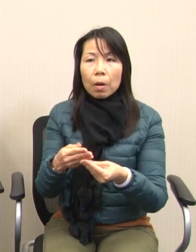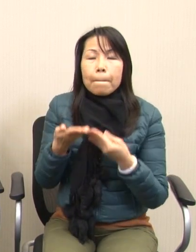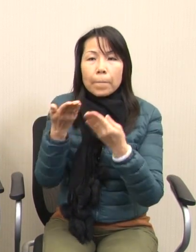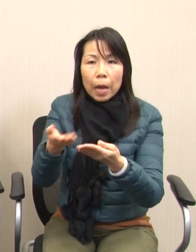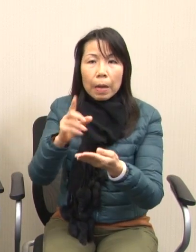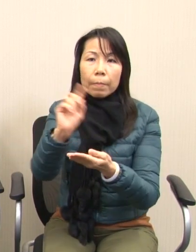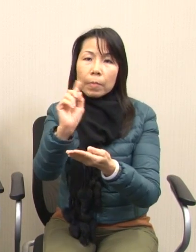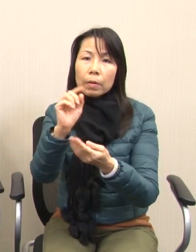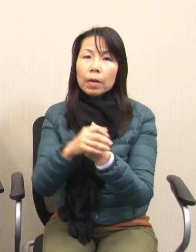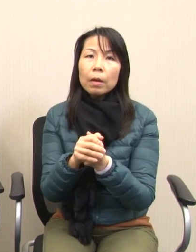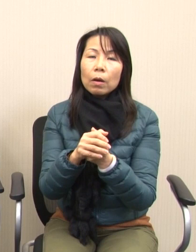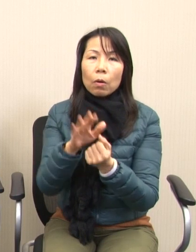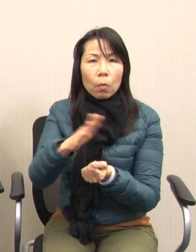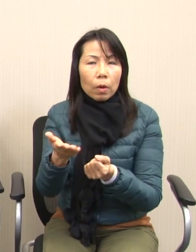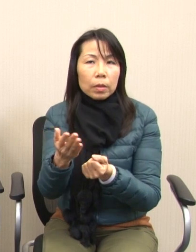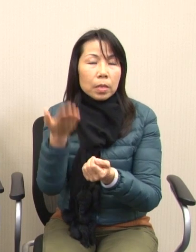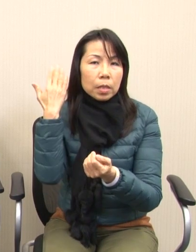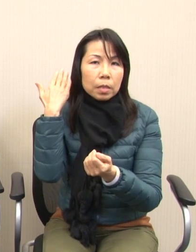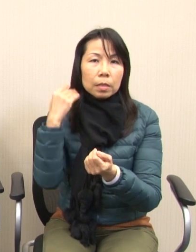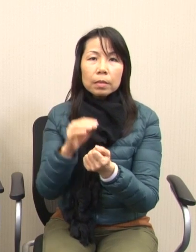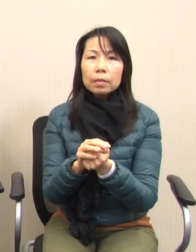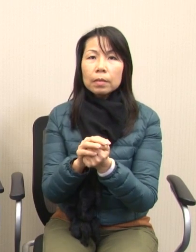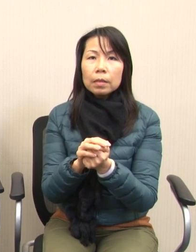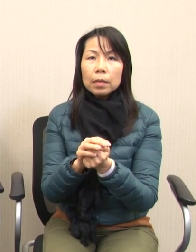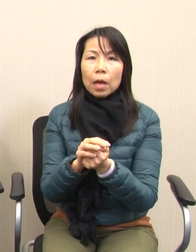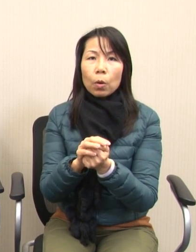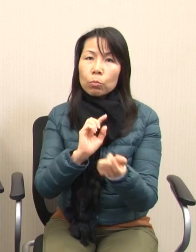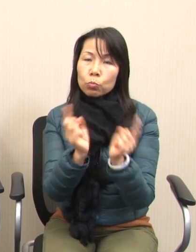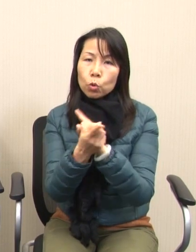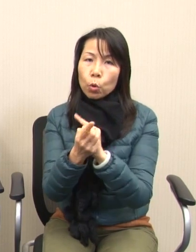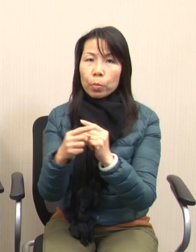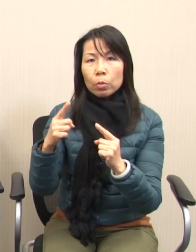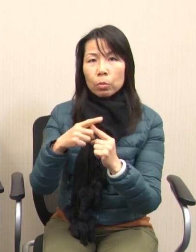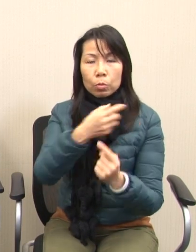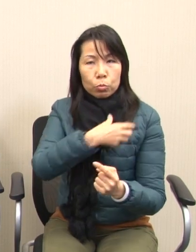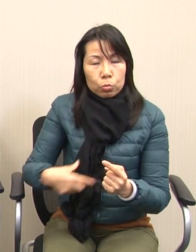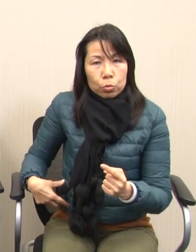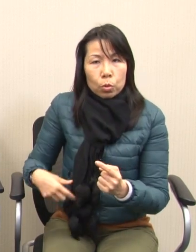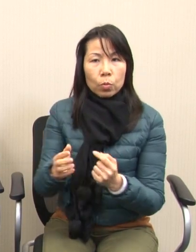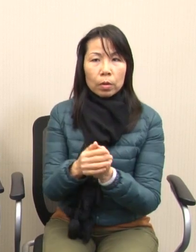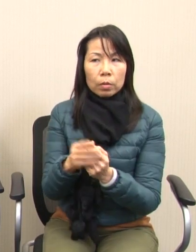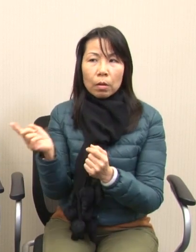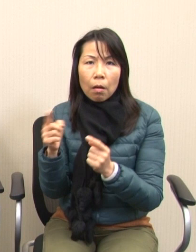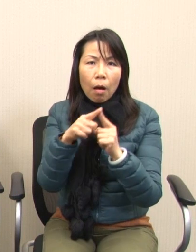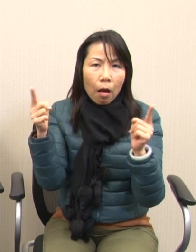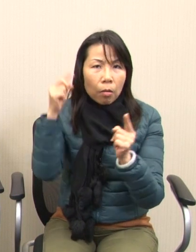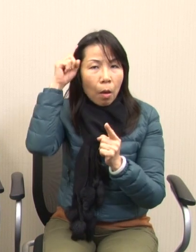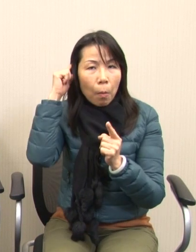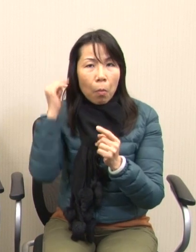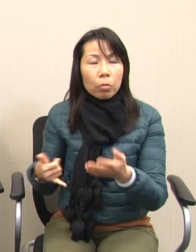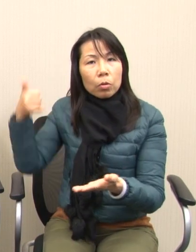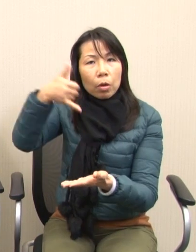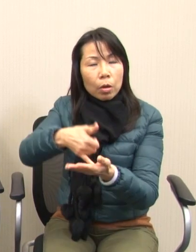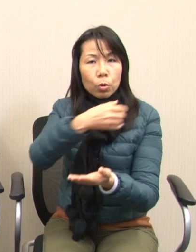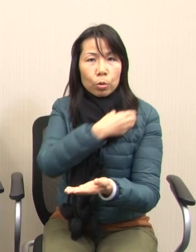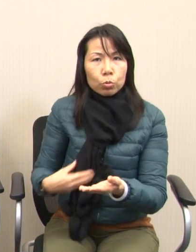前有一啲即係據稱頗有代表性一啲泛民選委就係話：咦，阿陳妹出嚟選喎。其實不是挺好